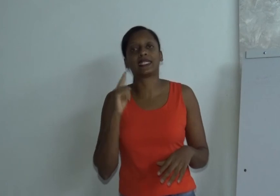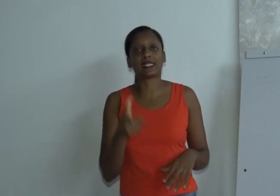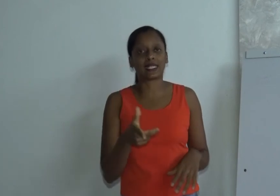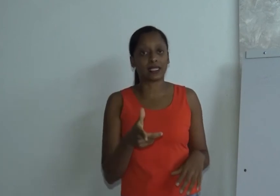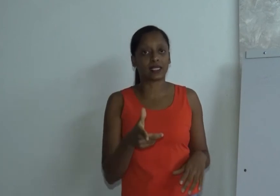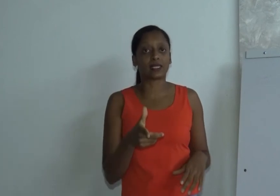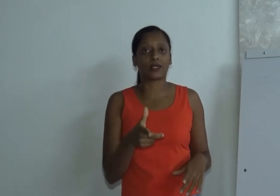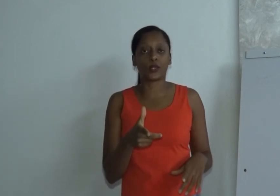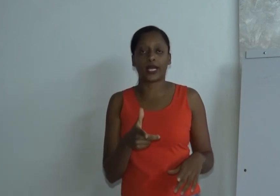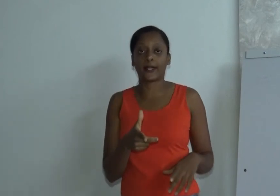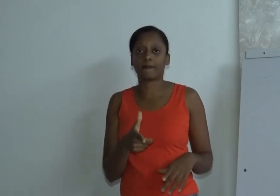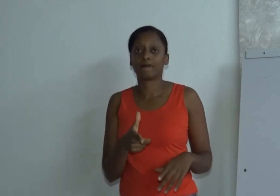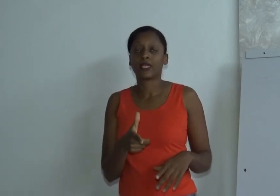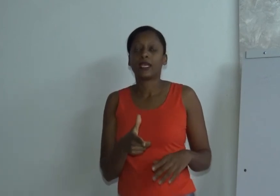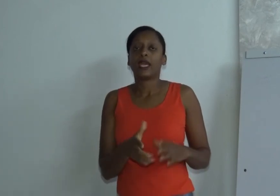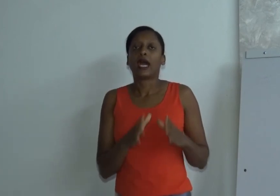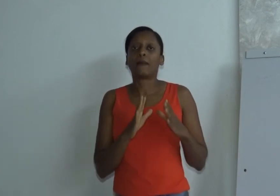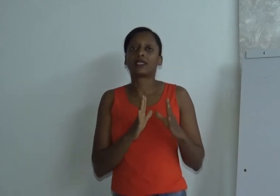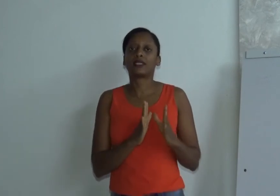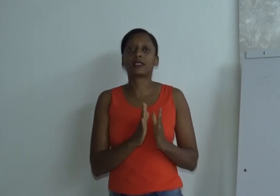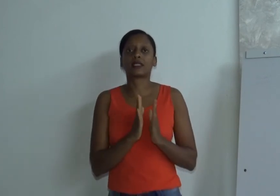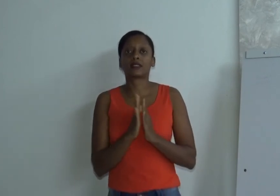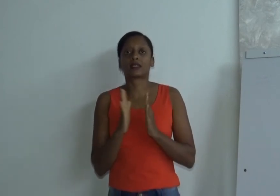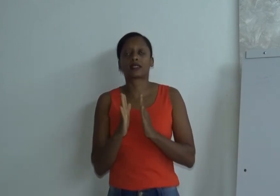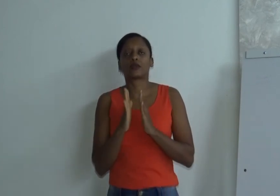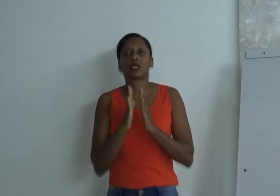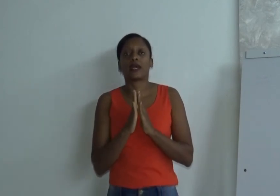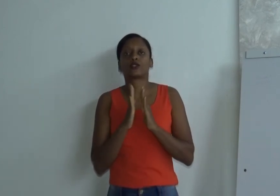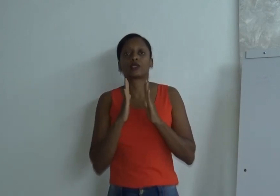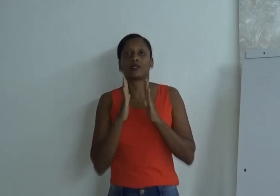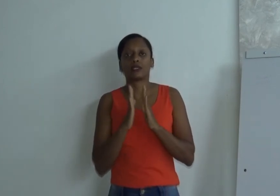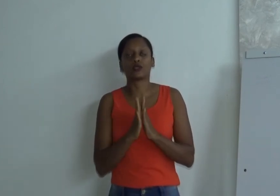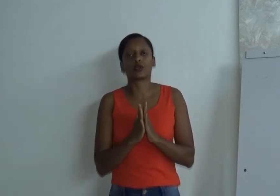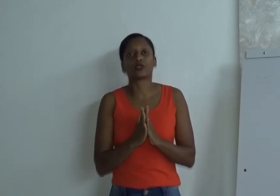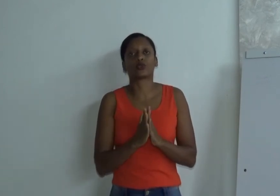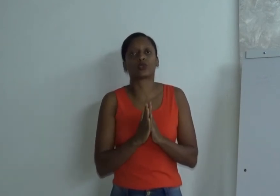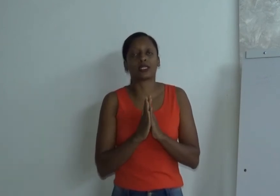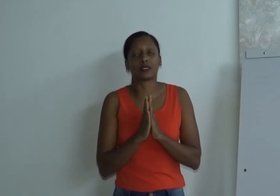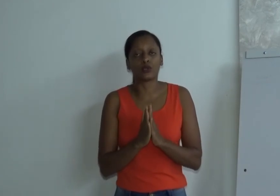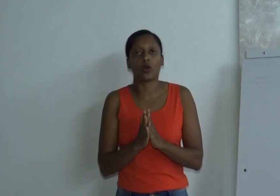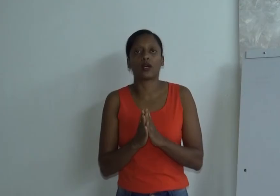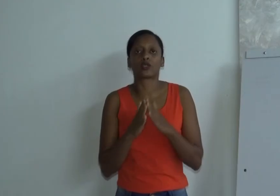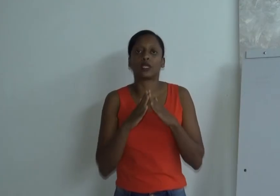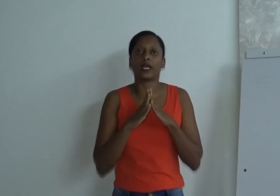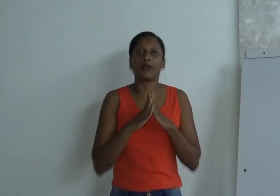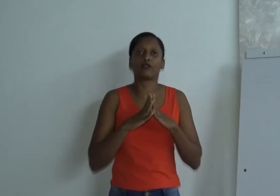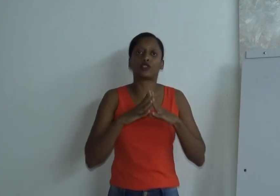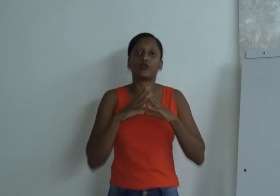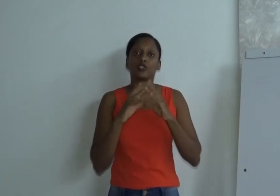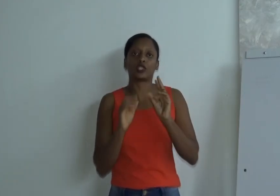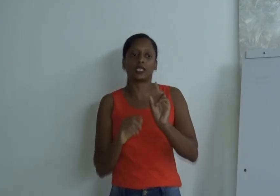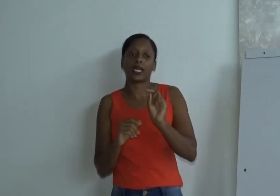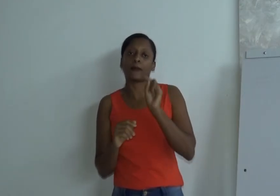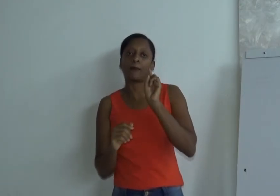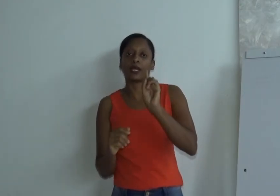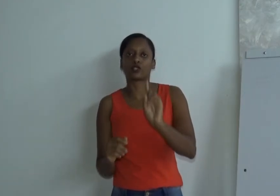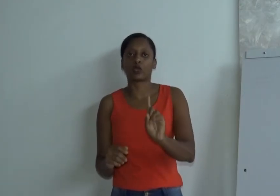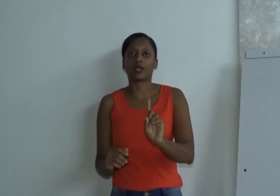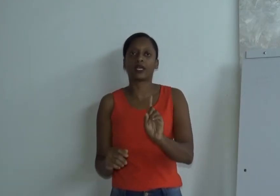matriz extracelular. A matriz extracelular do tecido ósseo, ela é dividida em parte